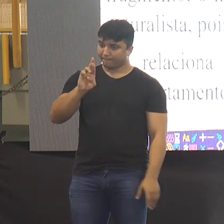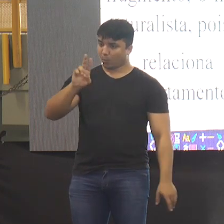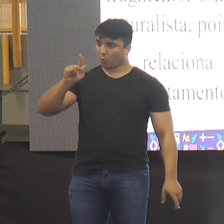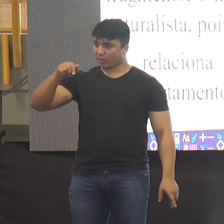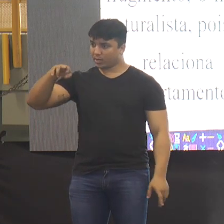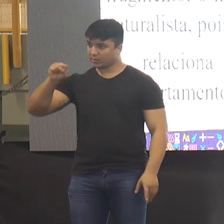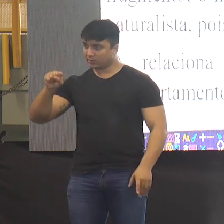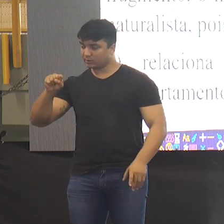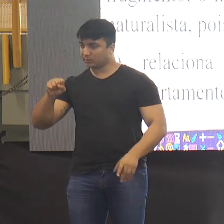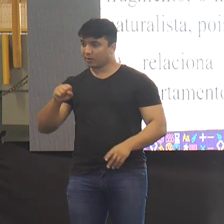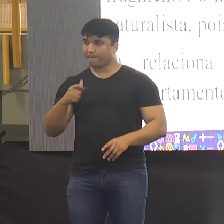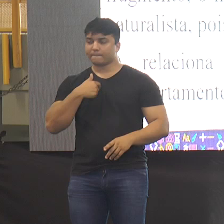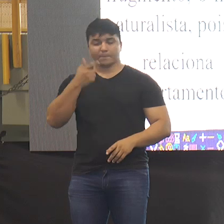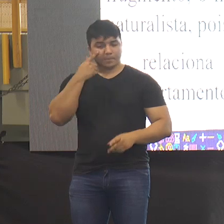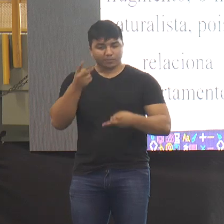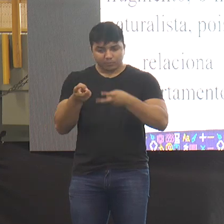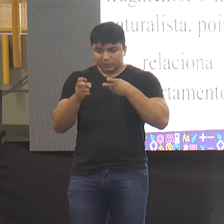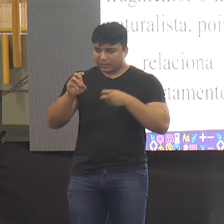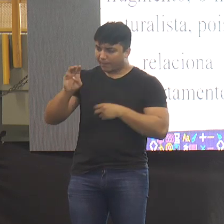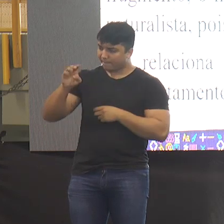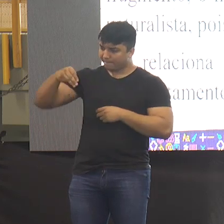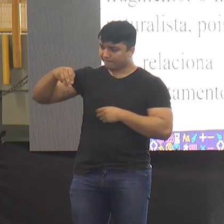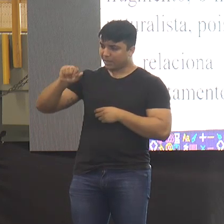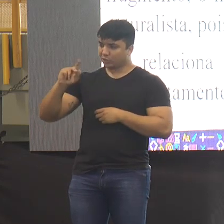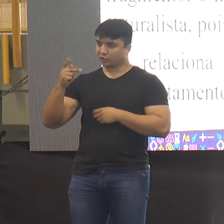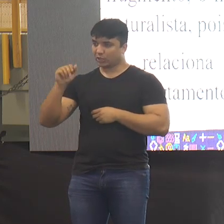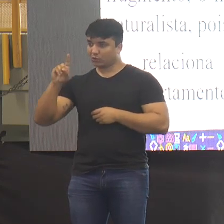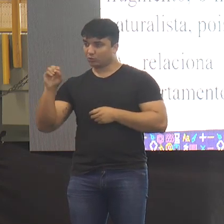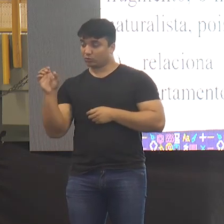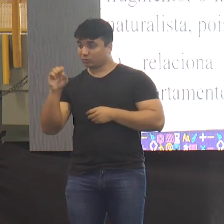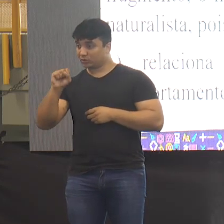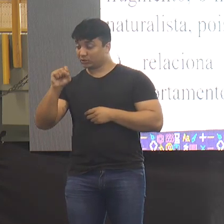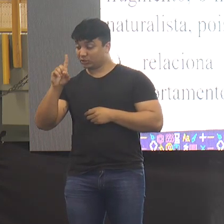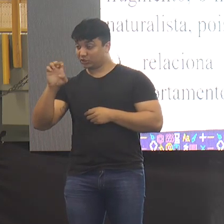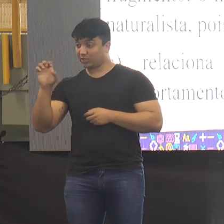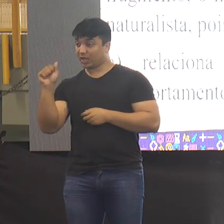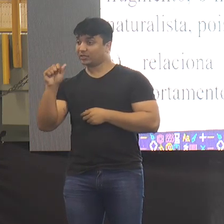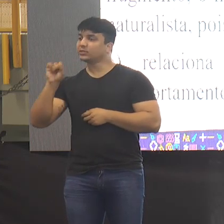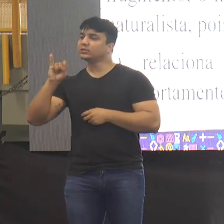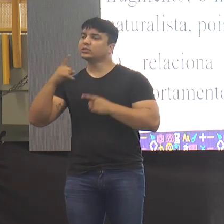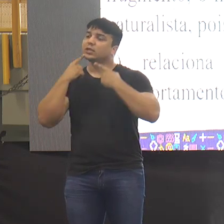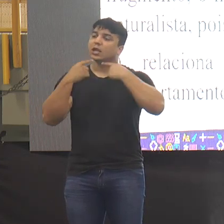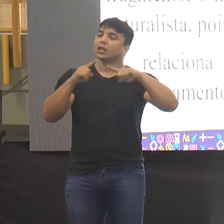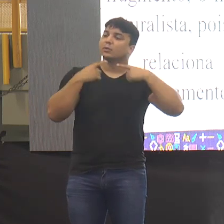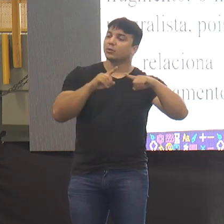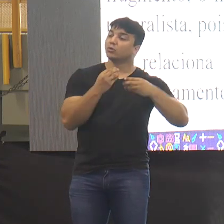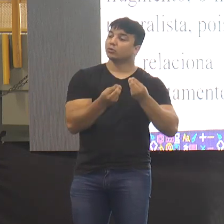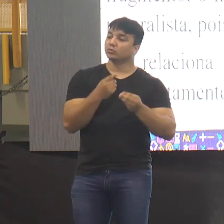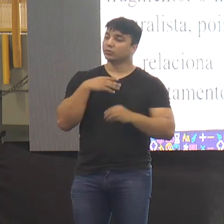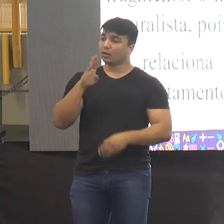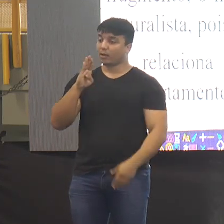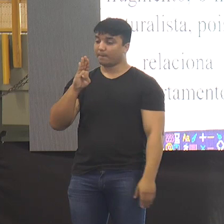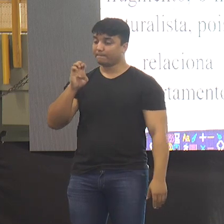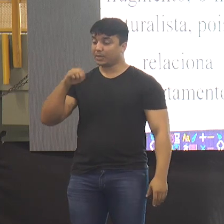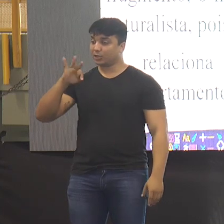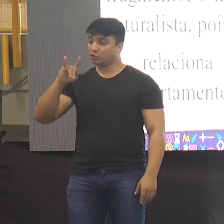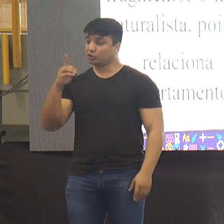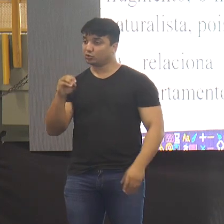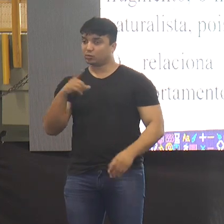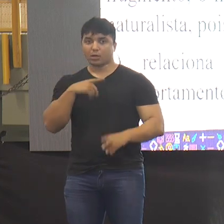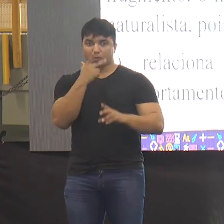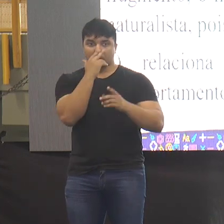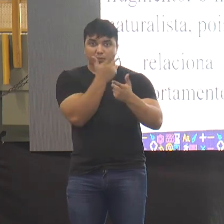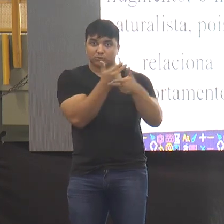posso enxergar o Machado de Assis fazendo uma crítica à burguesia da sua época, quando ele constrói o Bentinho daquela maneira, refletindo